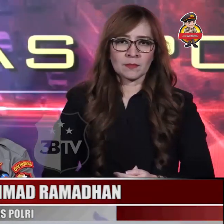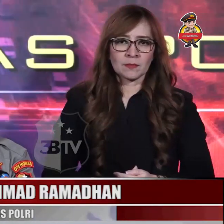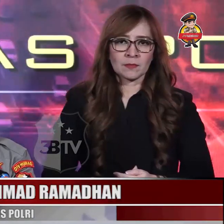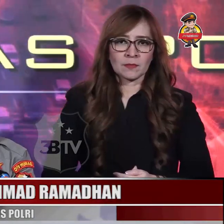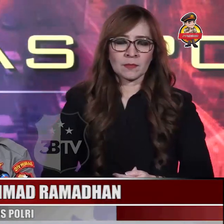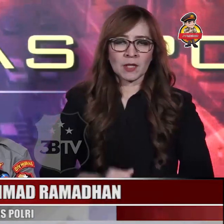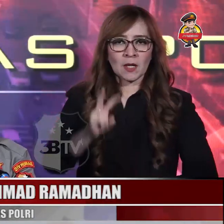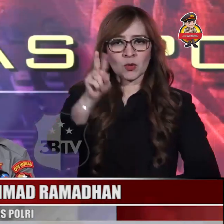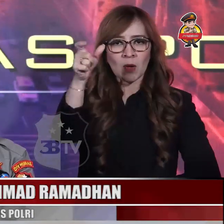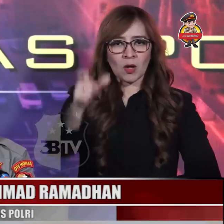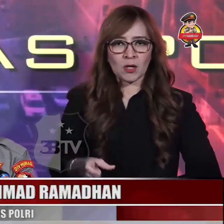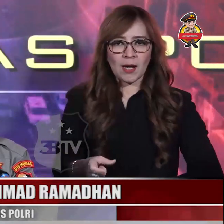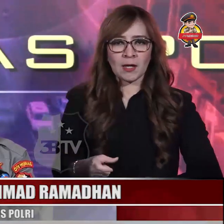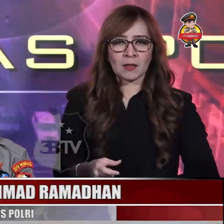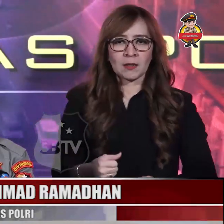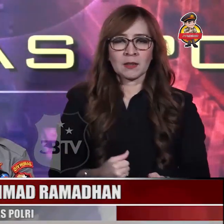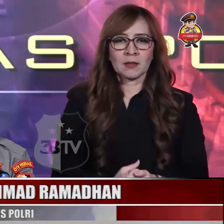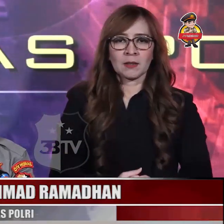identitas